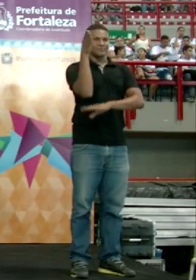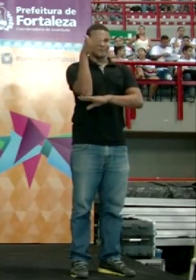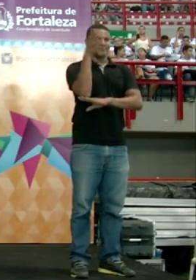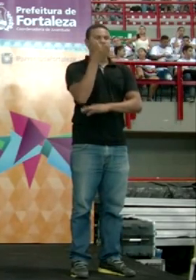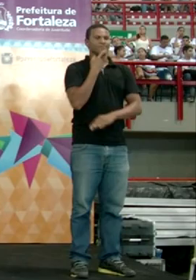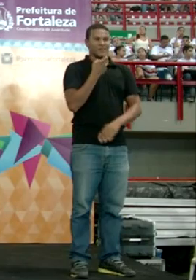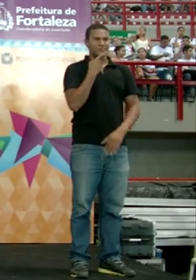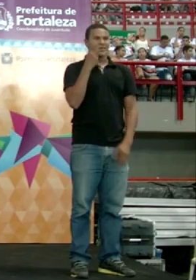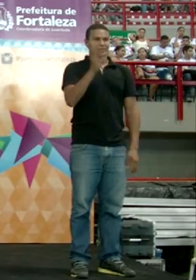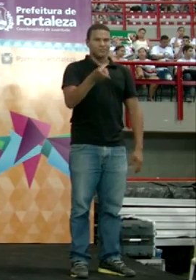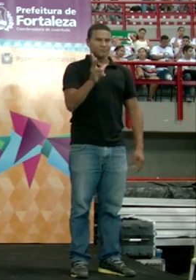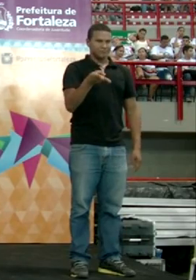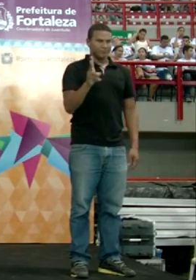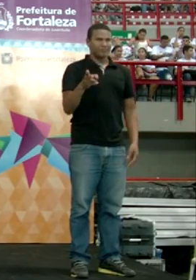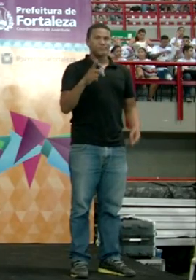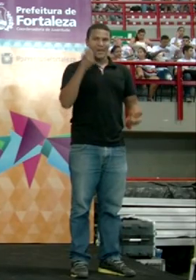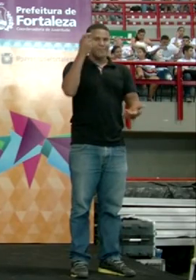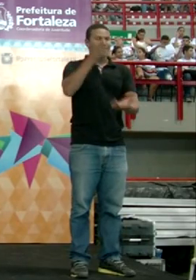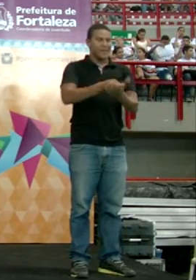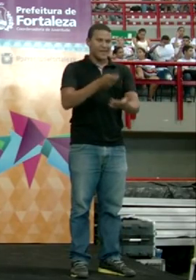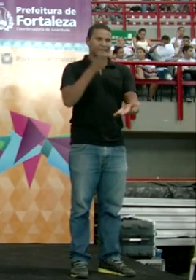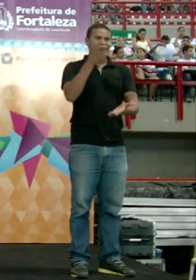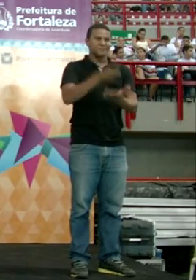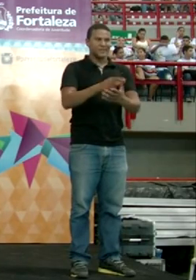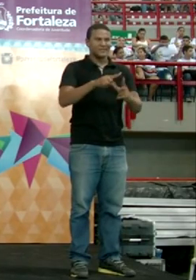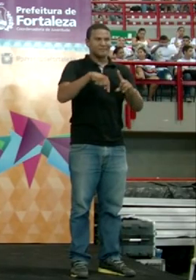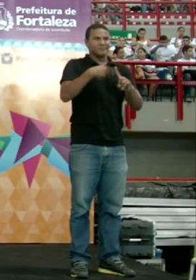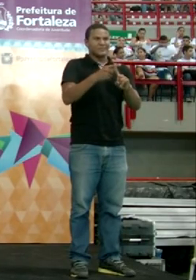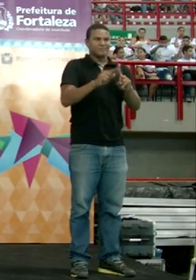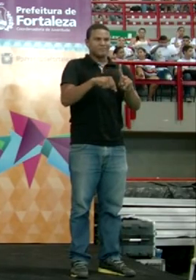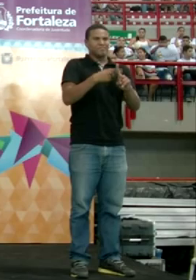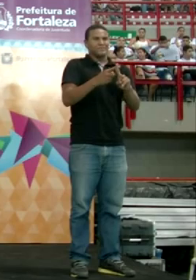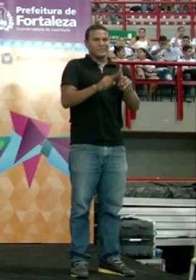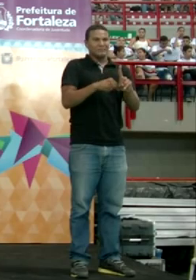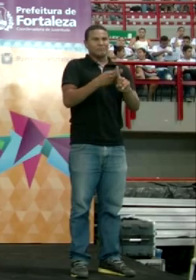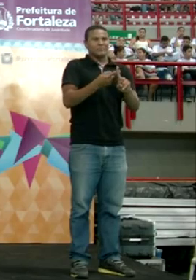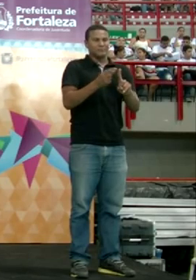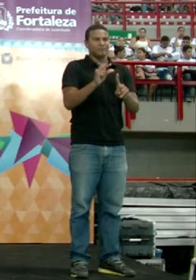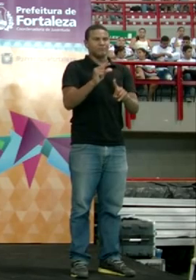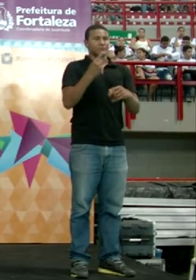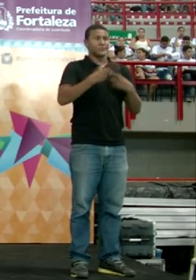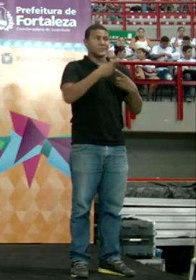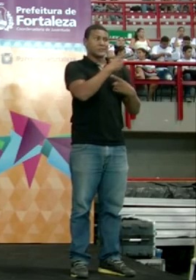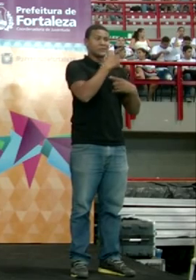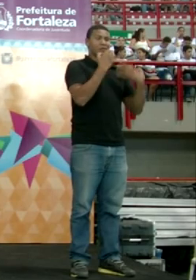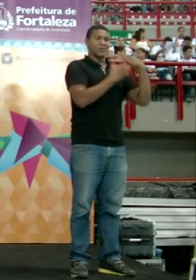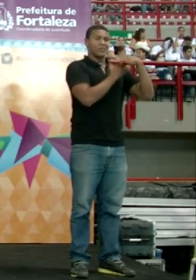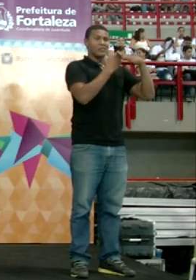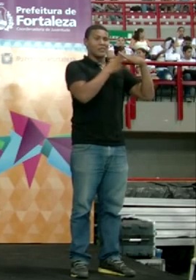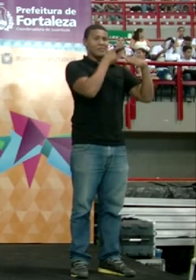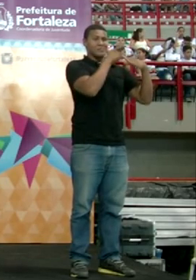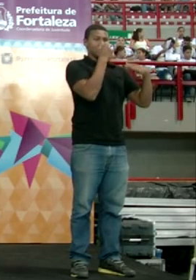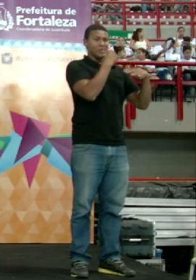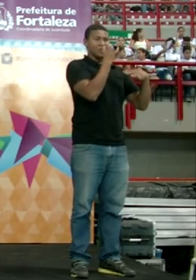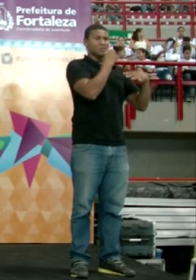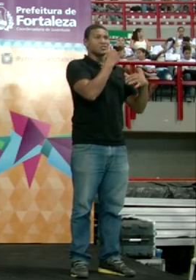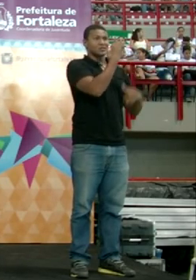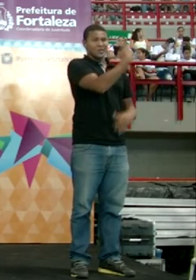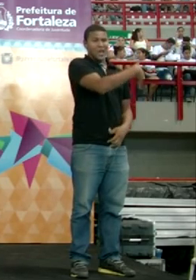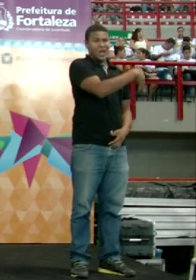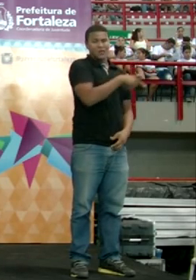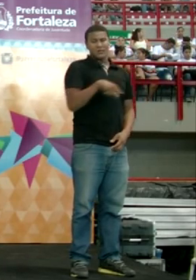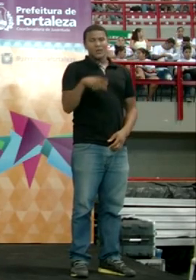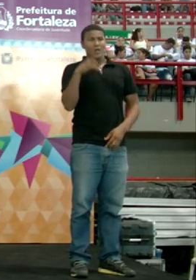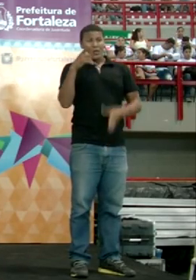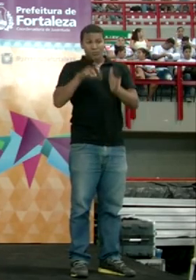vermelha, a gente vai continuar pagando mais, porque a energia da termoelétrica é mais cara do que a energia da hidrelétrica,